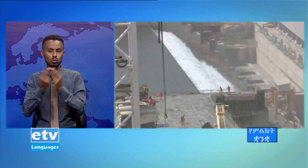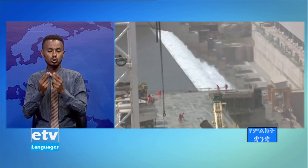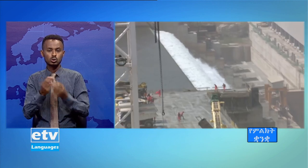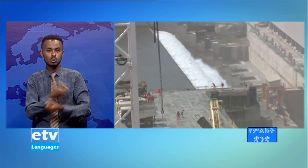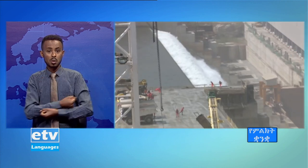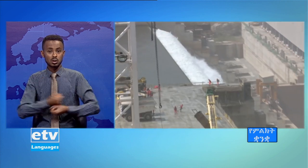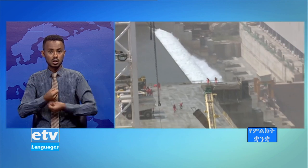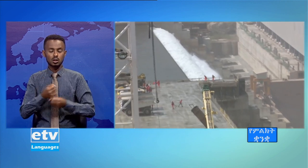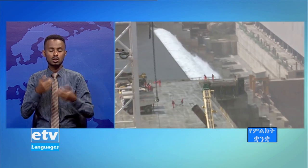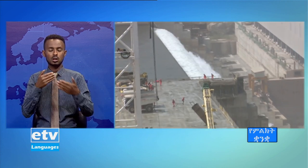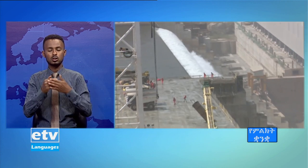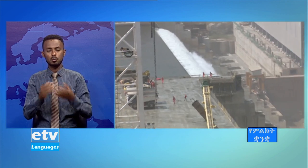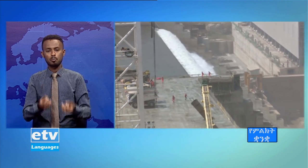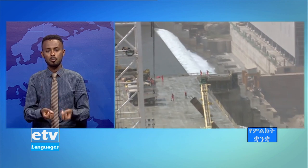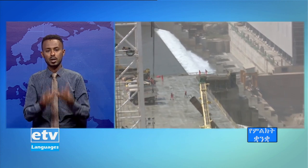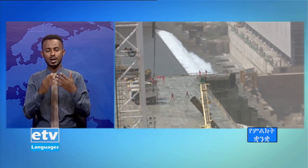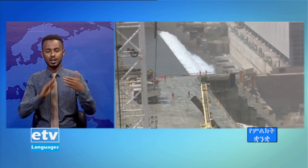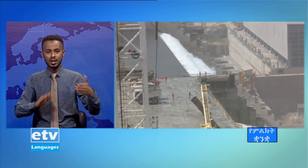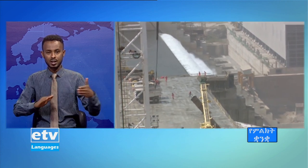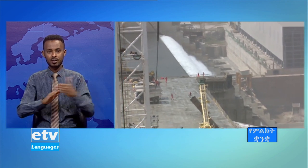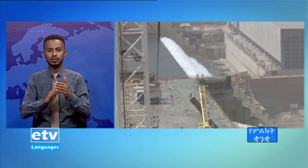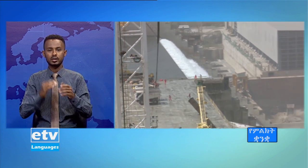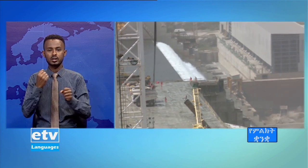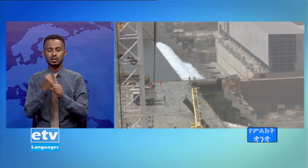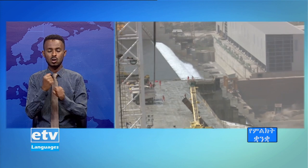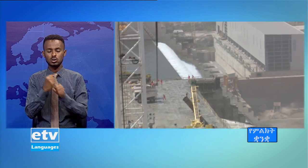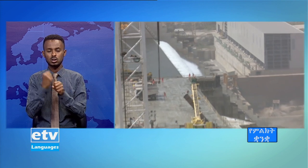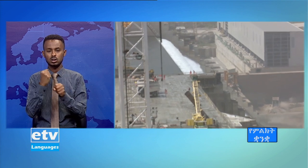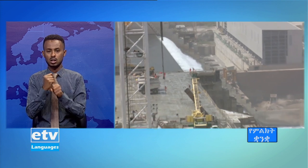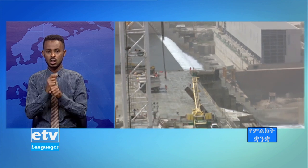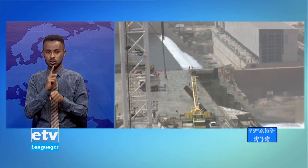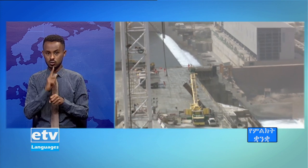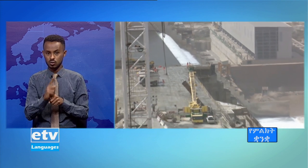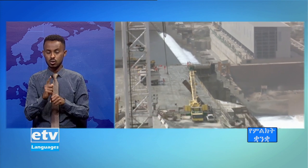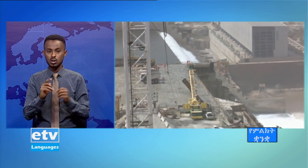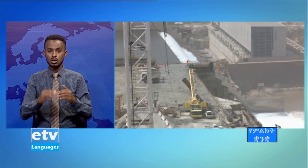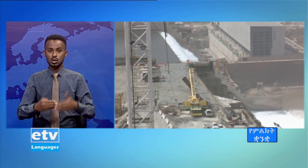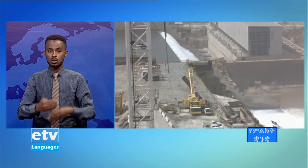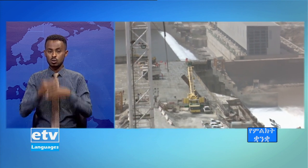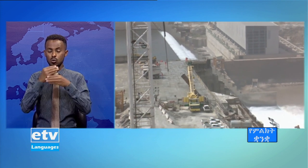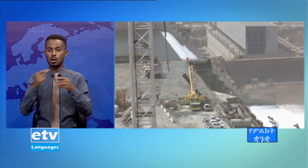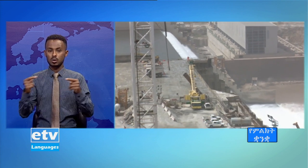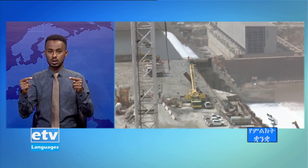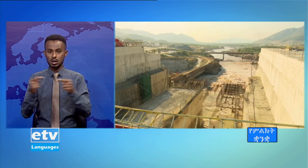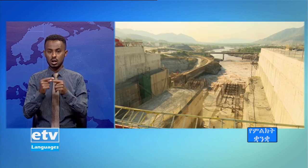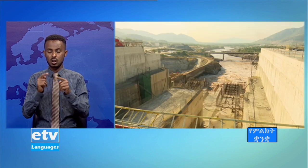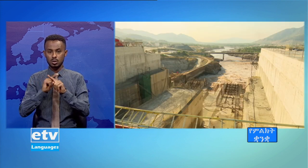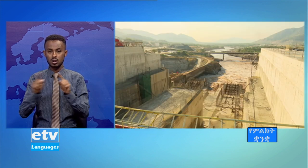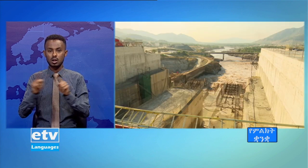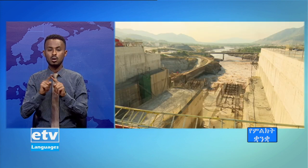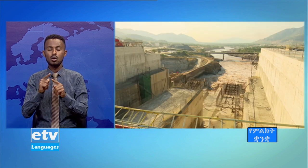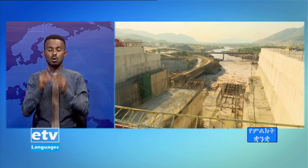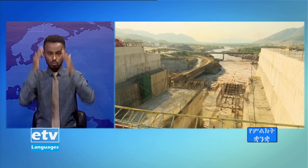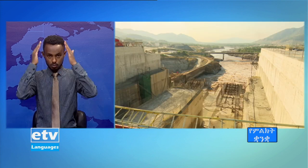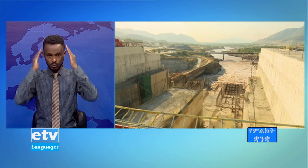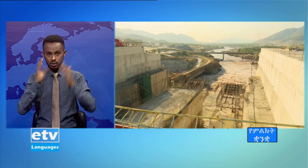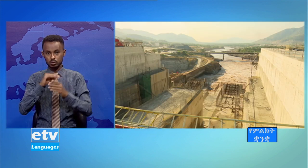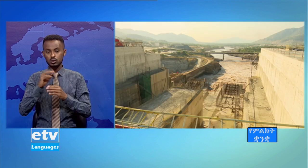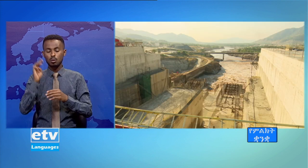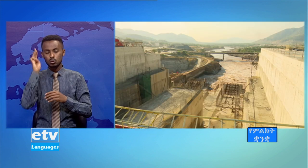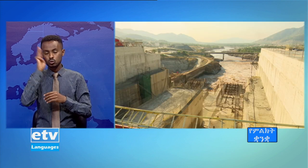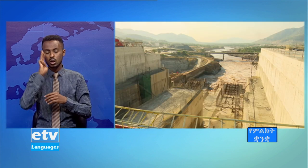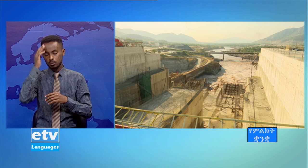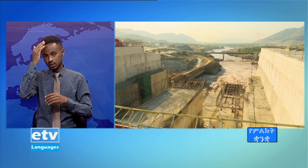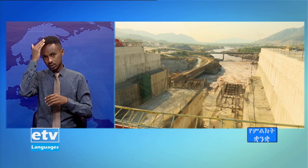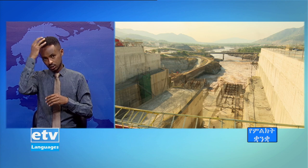ድረስ በርካታ የእንቅፋትነት ሥራዎችን እየሰራች ነው። ከግድቡ ጋር በተገናኘ በተለይም በግብፅና በሱዳን